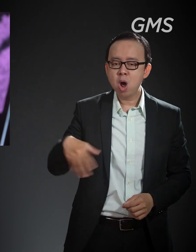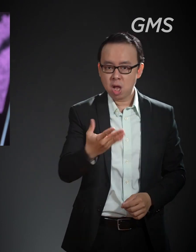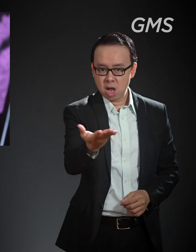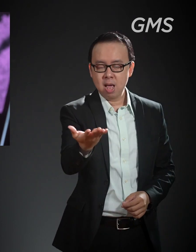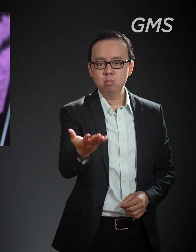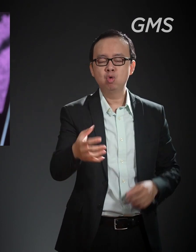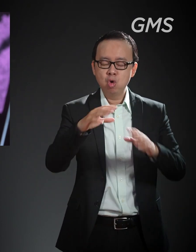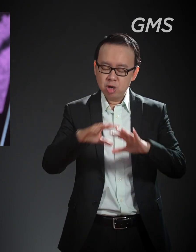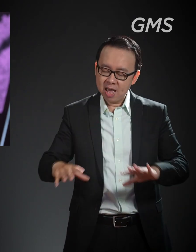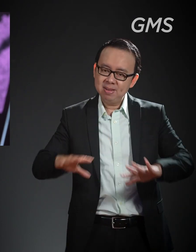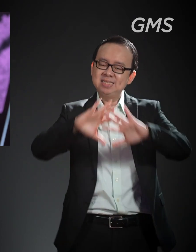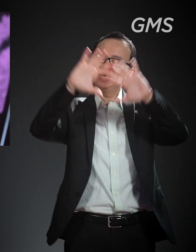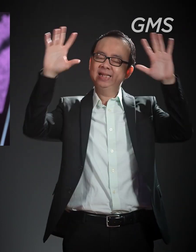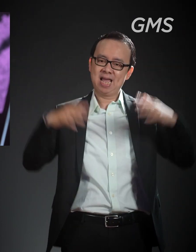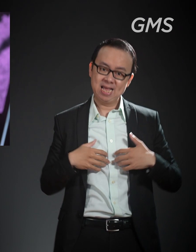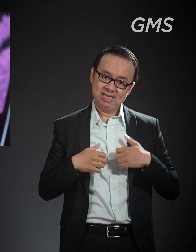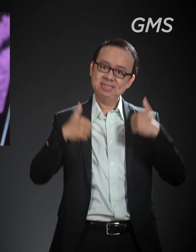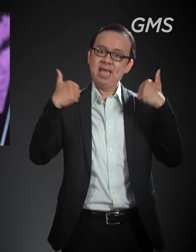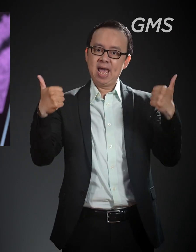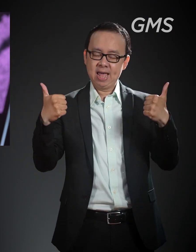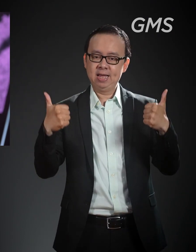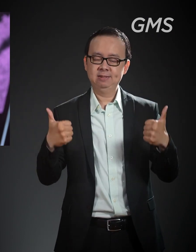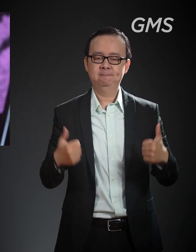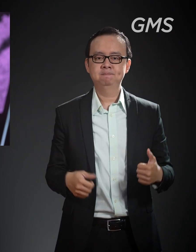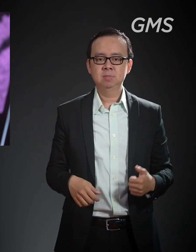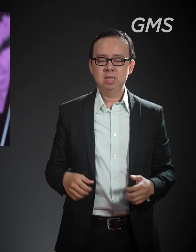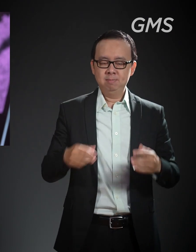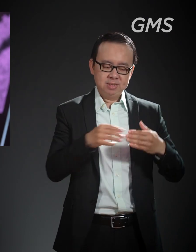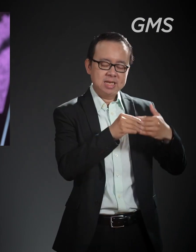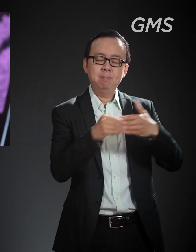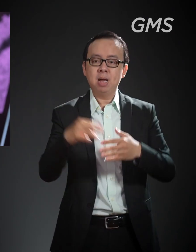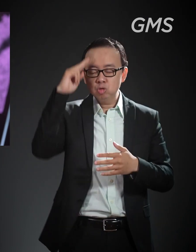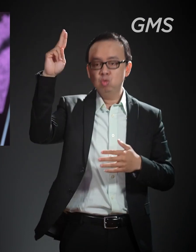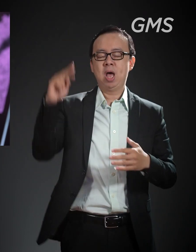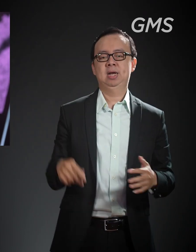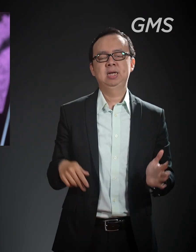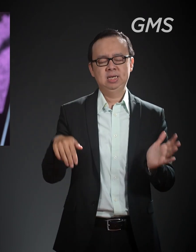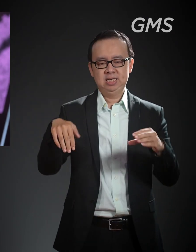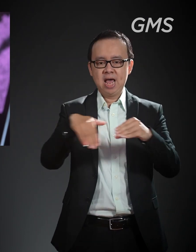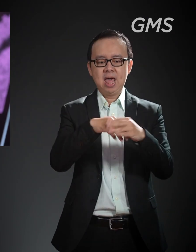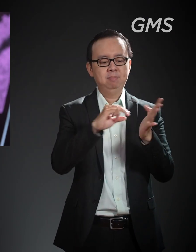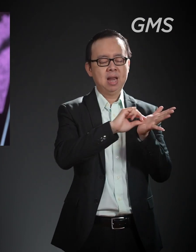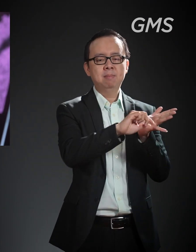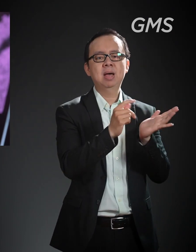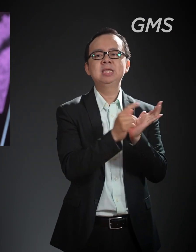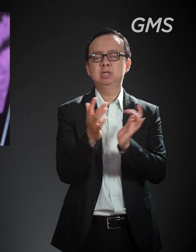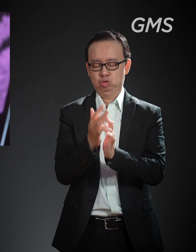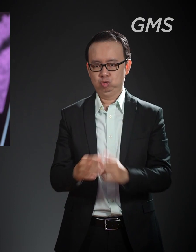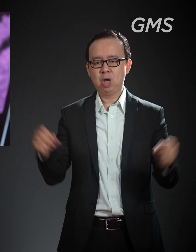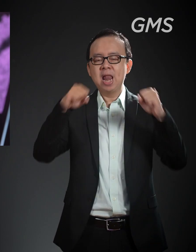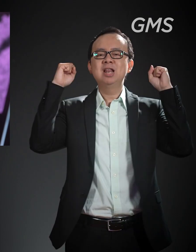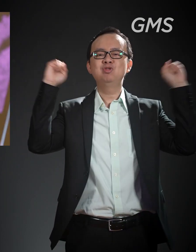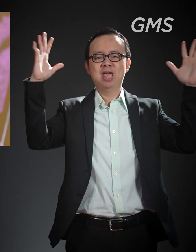sejahtera, kesehatan di badan Anda, keluar masuk-Mu disertai. Dalam nama Yesus, haleluya, amin.